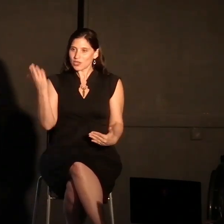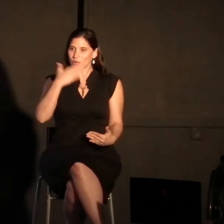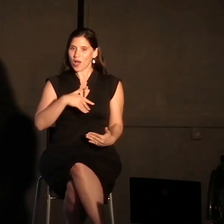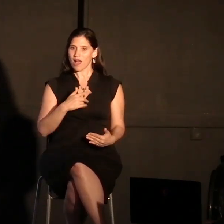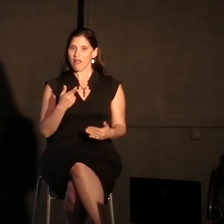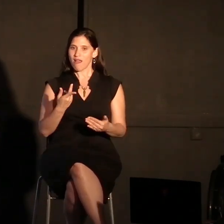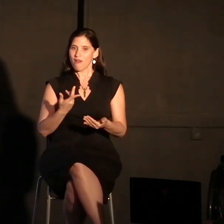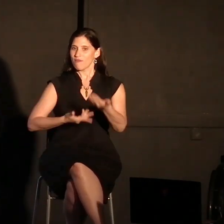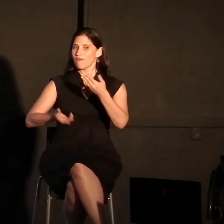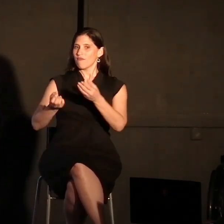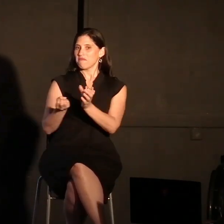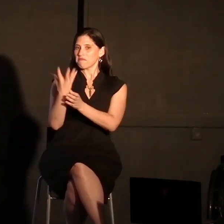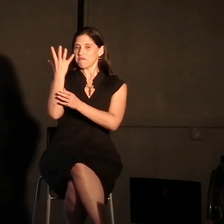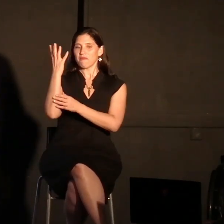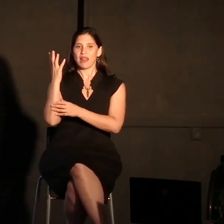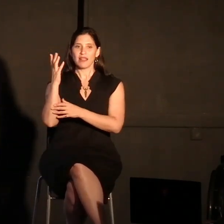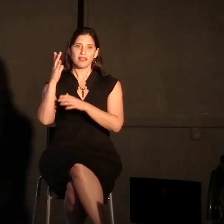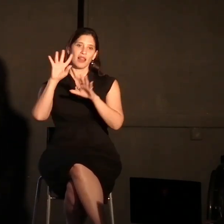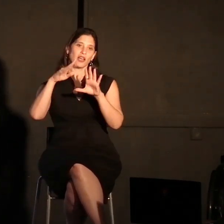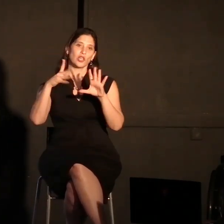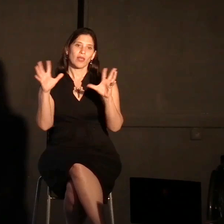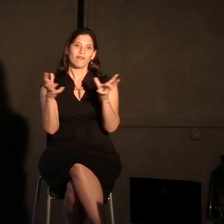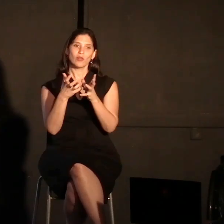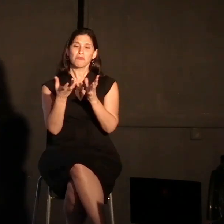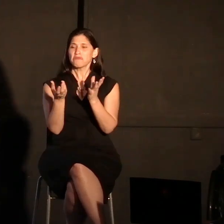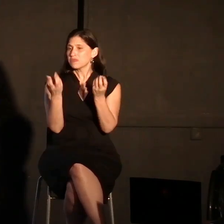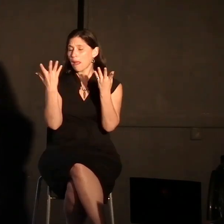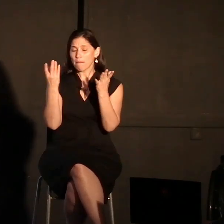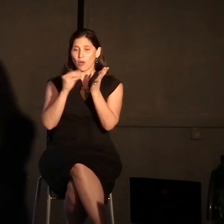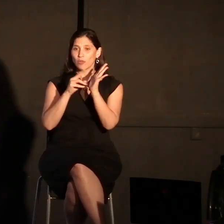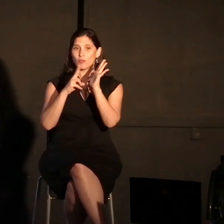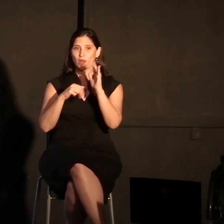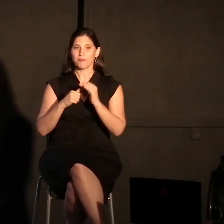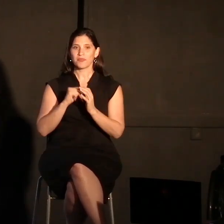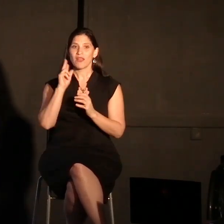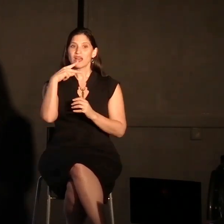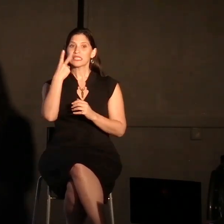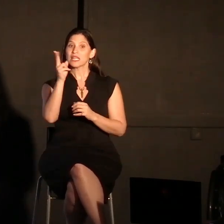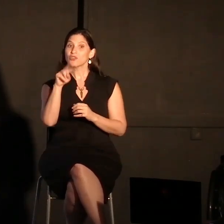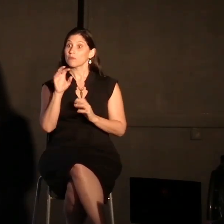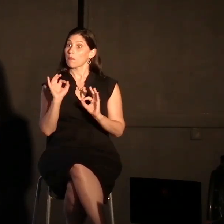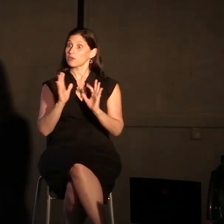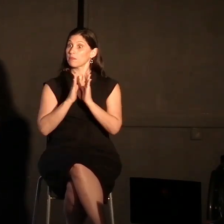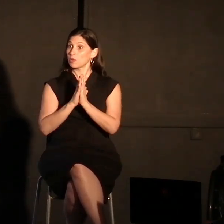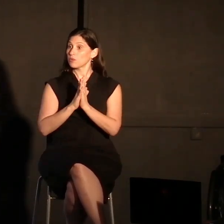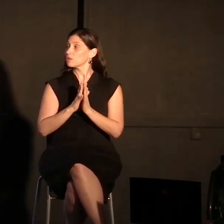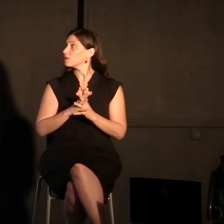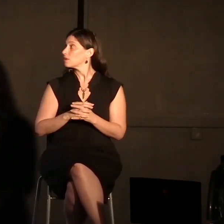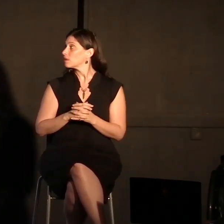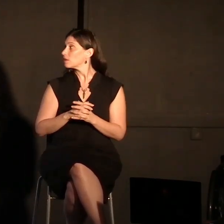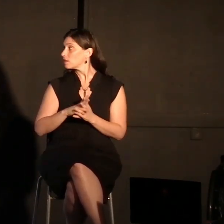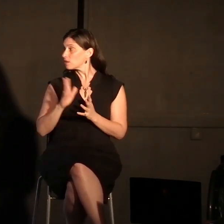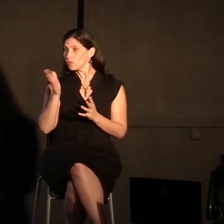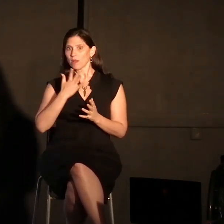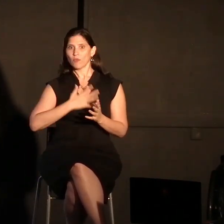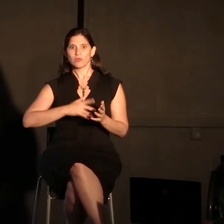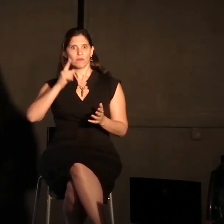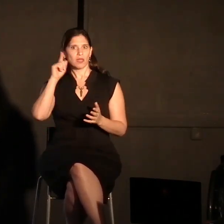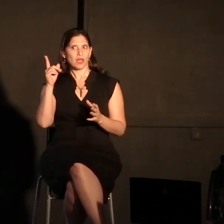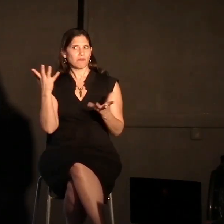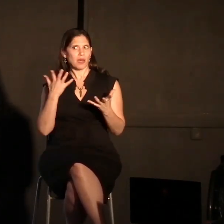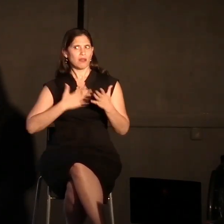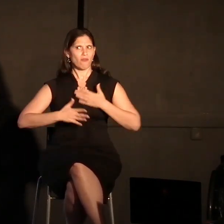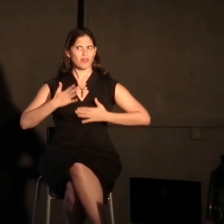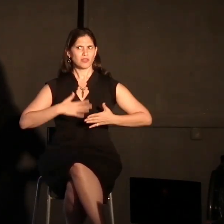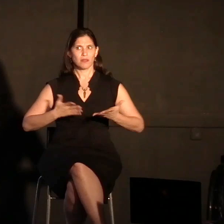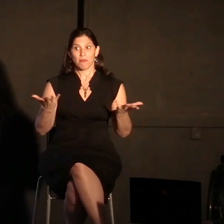לרשתות החברתיות סתם עוד תמונה ואז ראיתי שיש ממש ביקוש כולם רוצים לדעת מאיפה מה